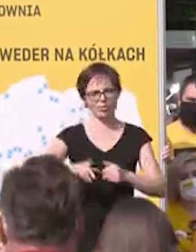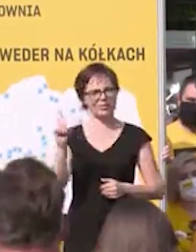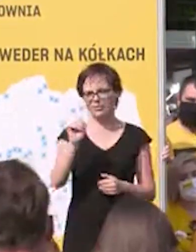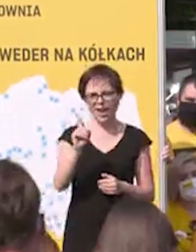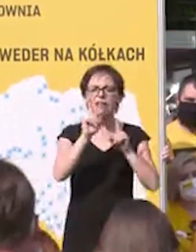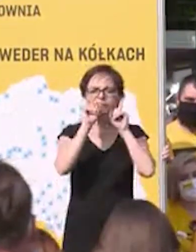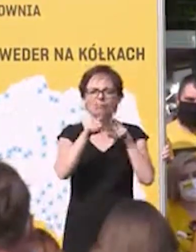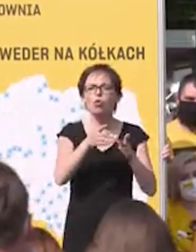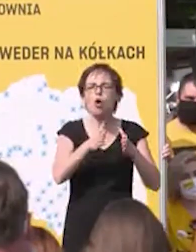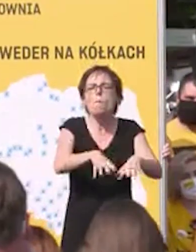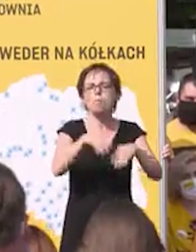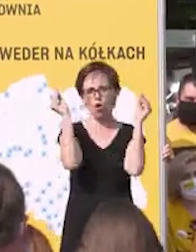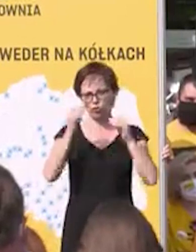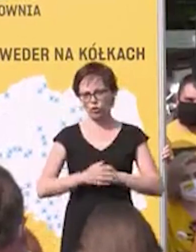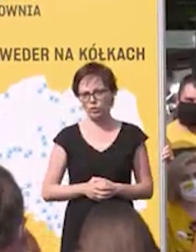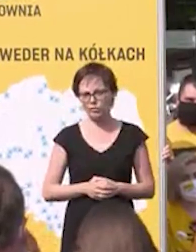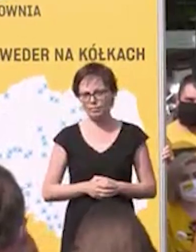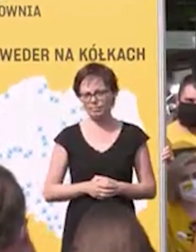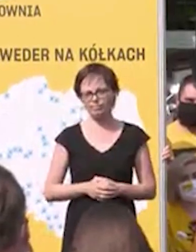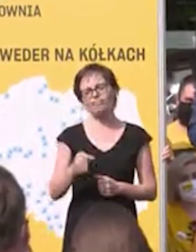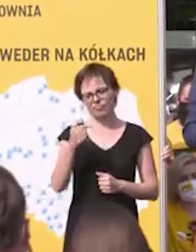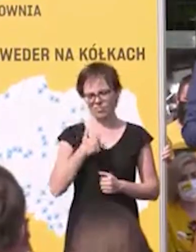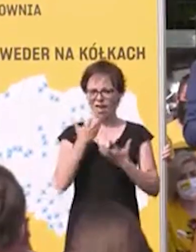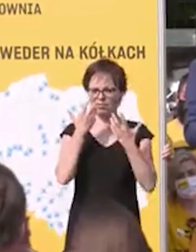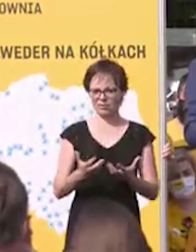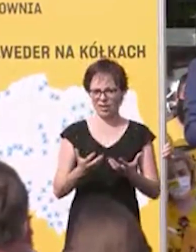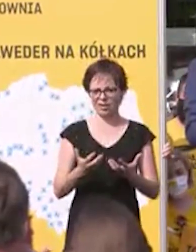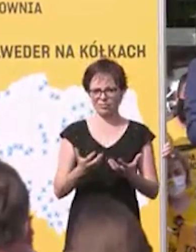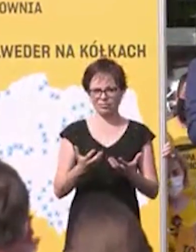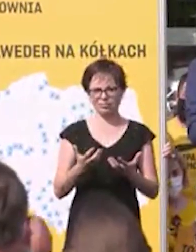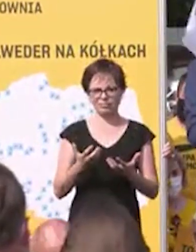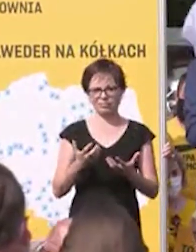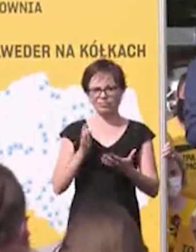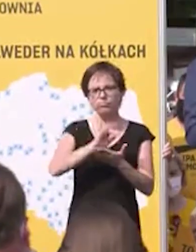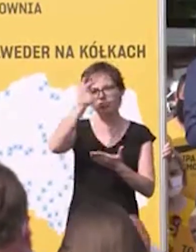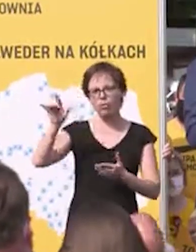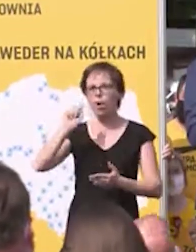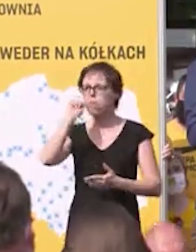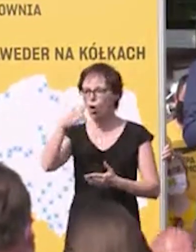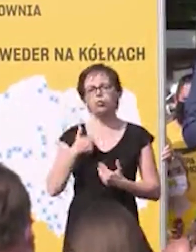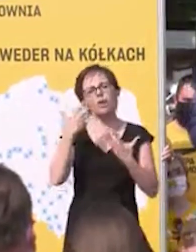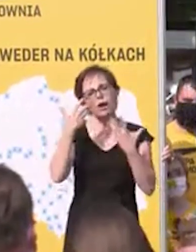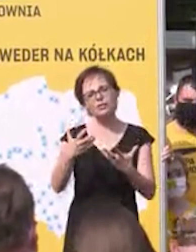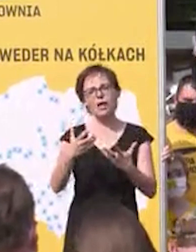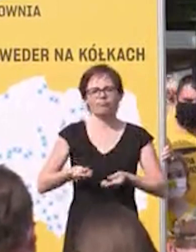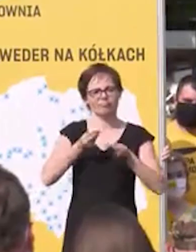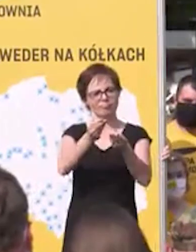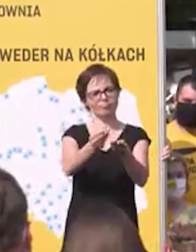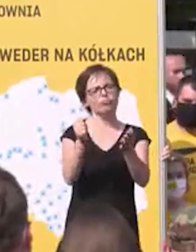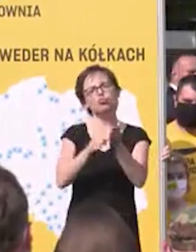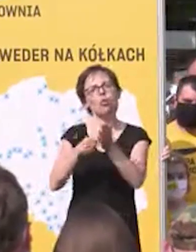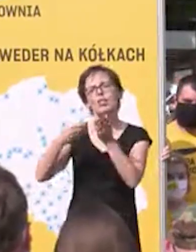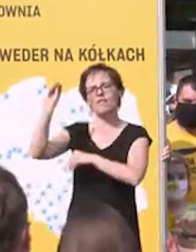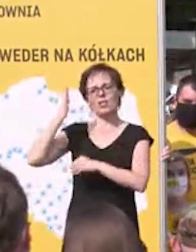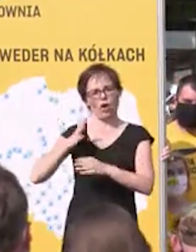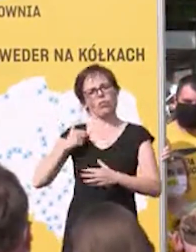jej początek. Chciałem wam z tej podróży oddać to, co najcenniejsze, a jest